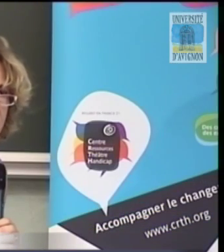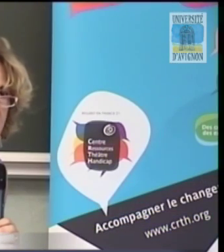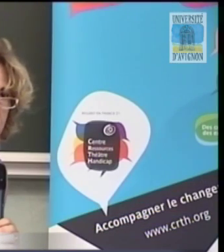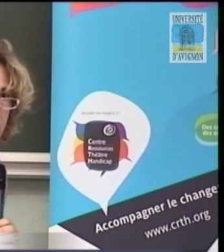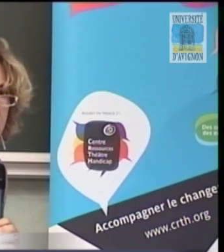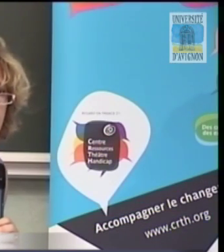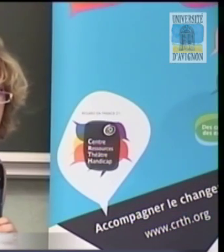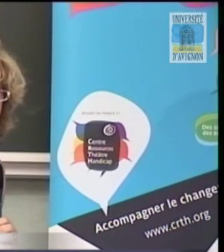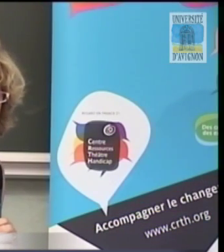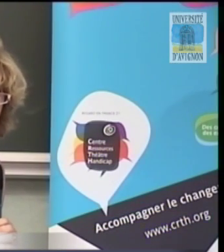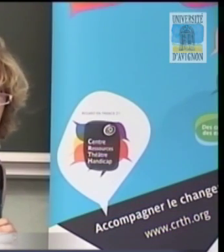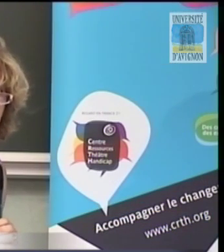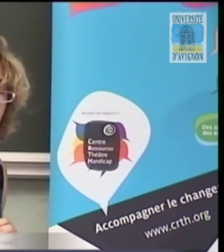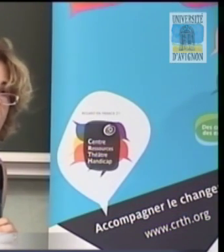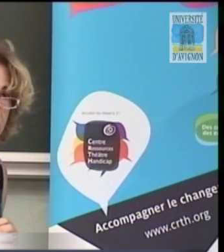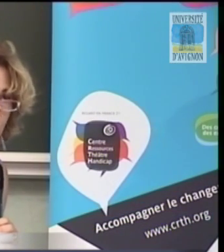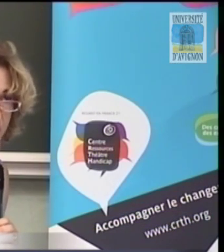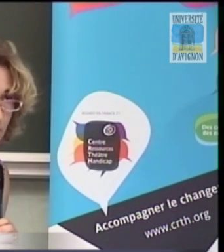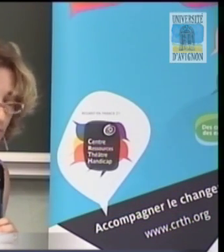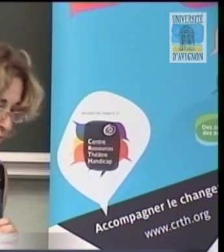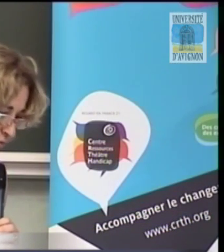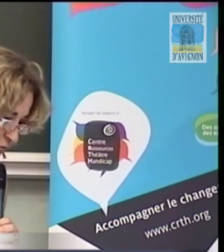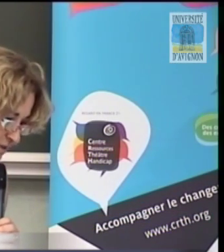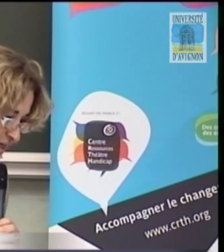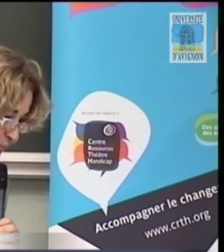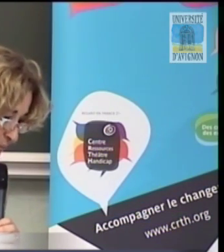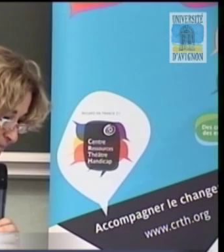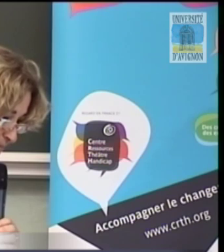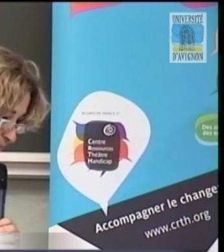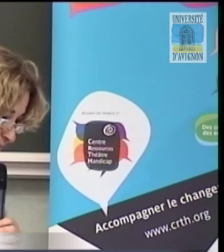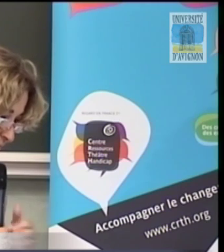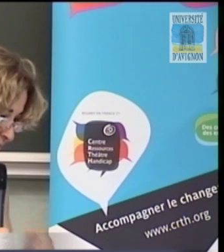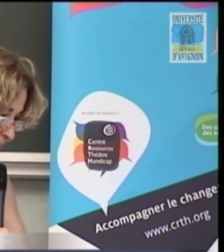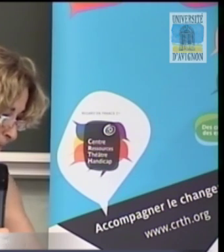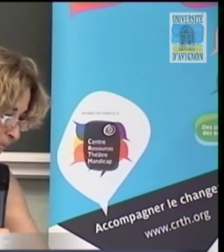qui est handicapée, mais elle se retrouve en situation de handicap.